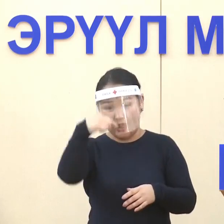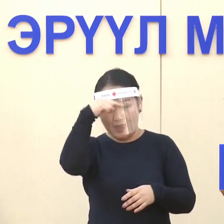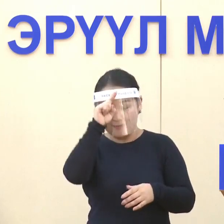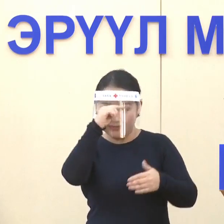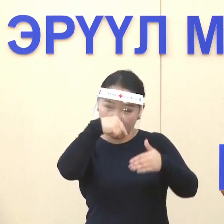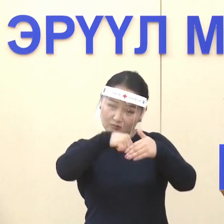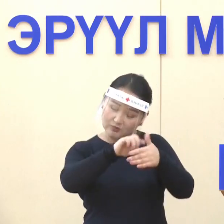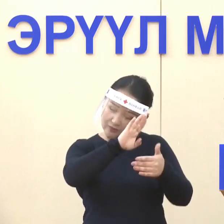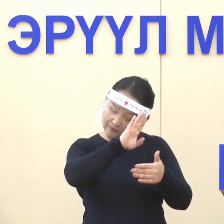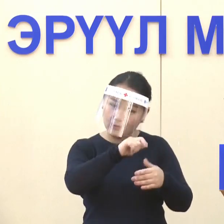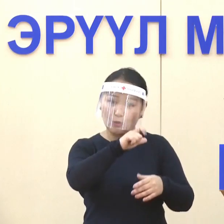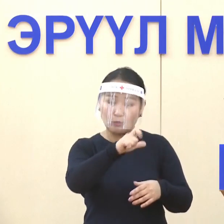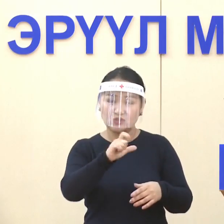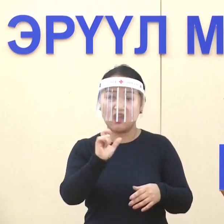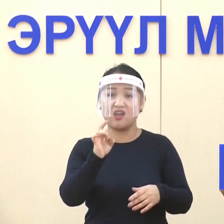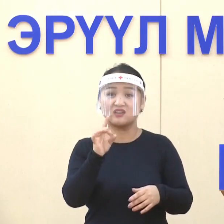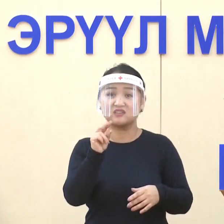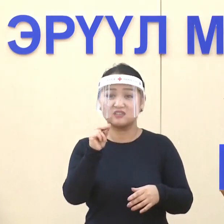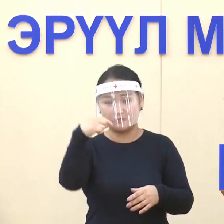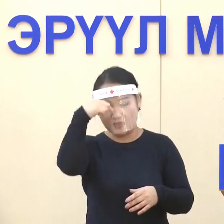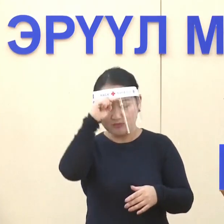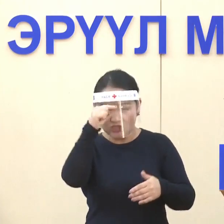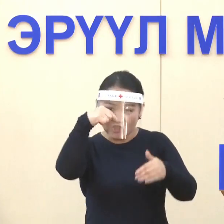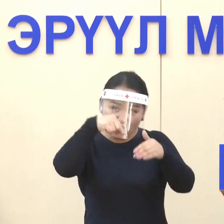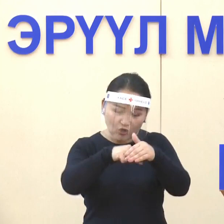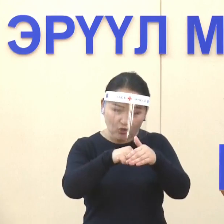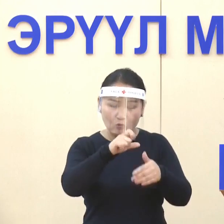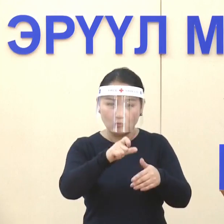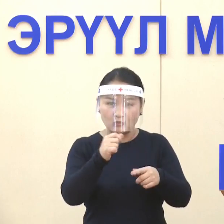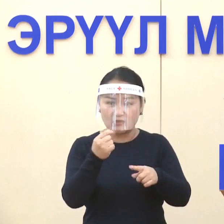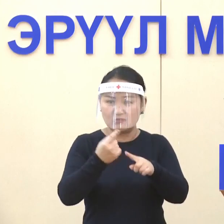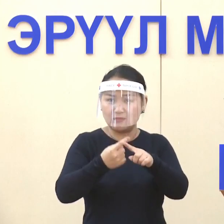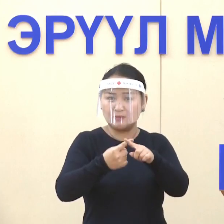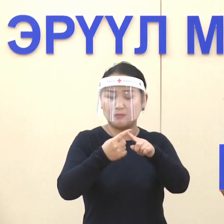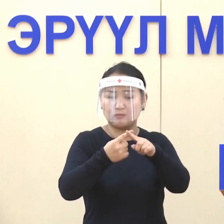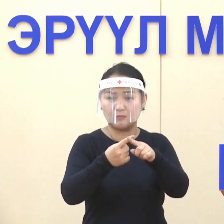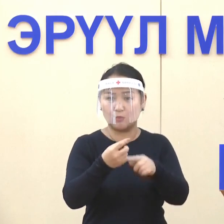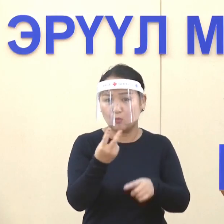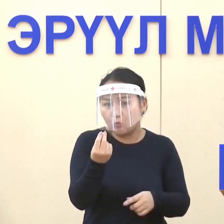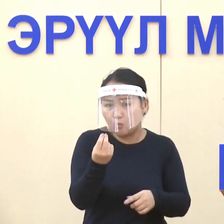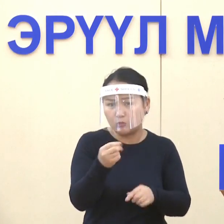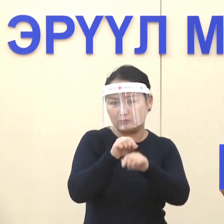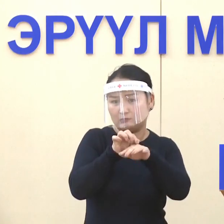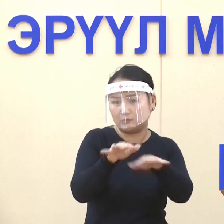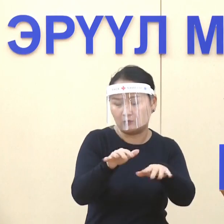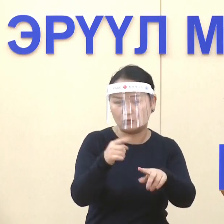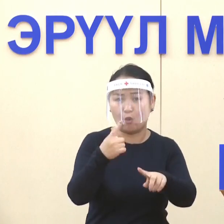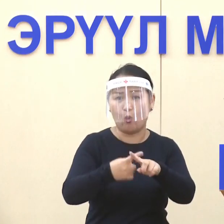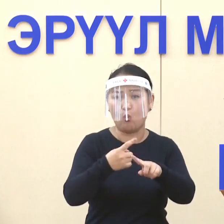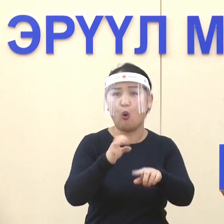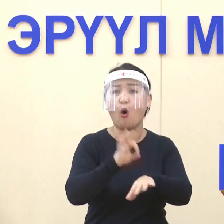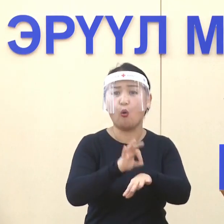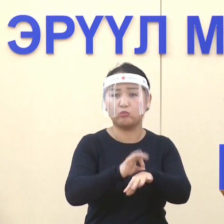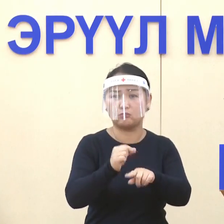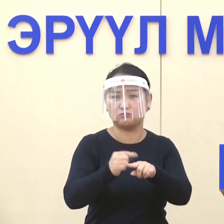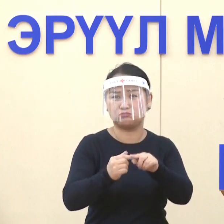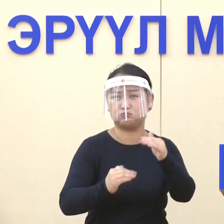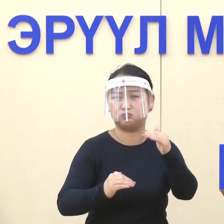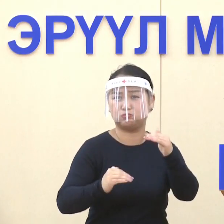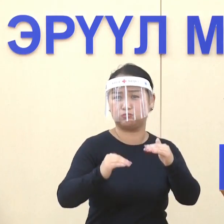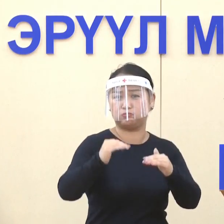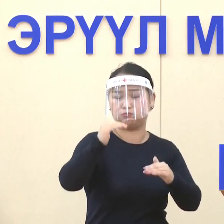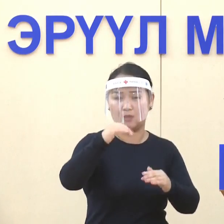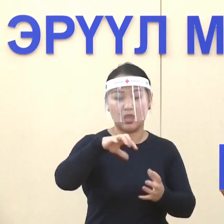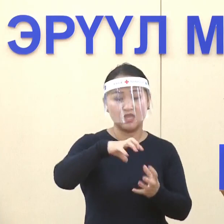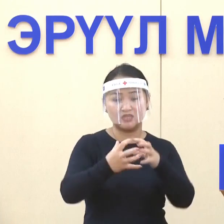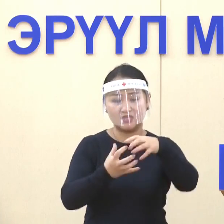эрчим тэмчилгээнд орж байгаа хүмүүсийн тоо нэмэгдэх нь бодит тархалт өвчлөл өндөр байгаагийн илэрхийлэл гэдгийг Дэлхийн эрүүл мэндийн